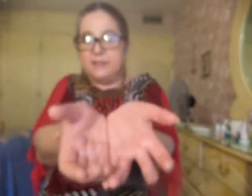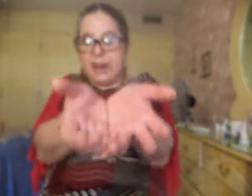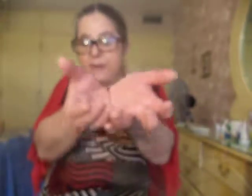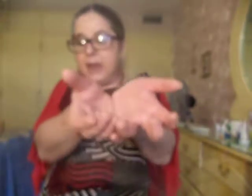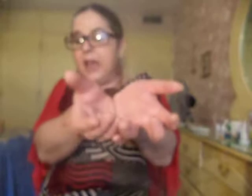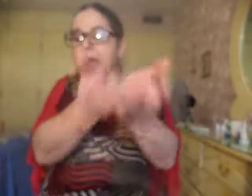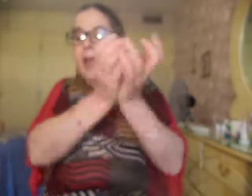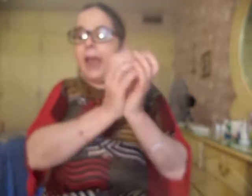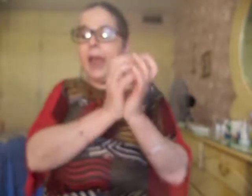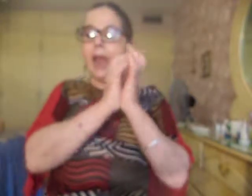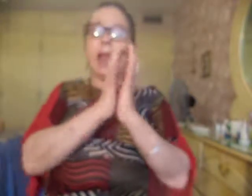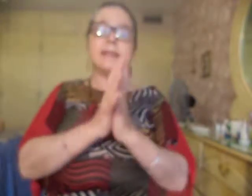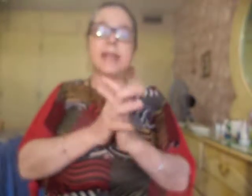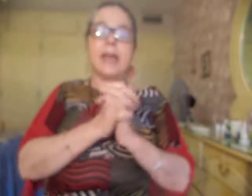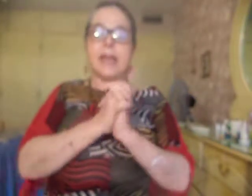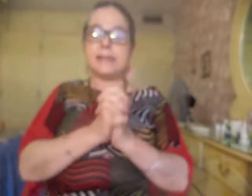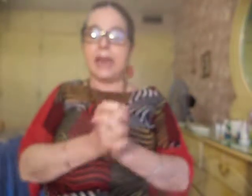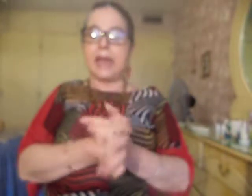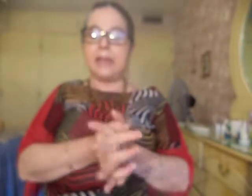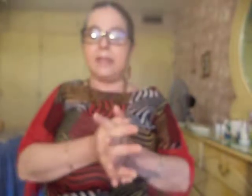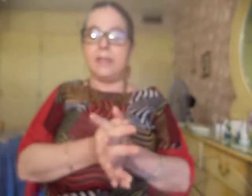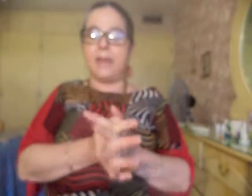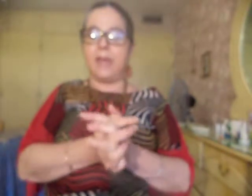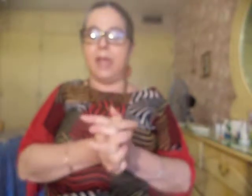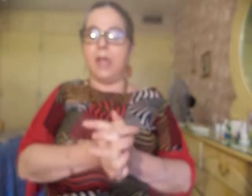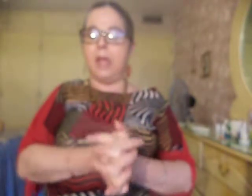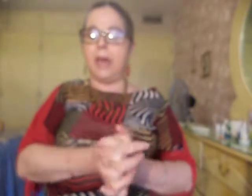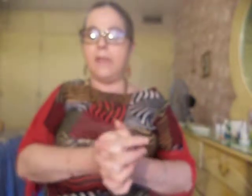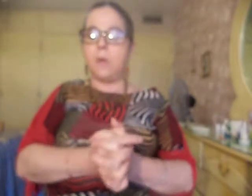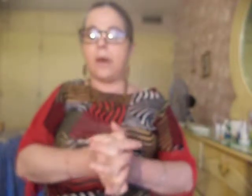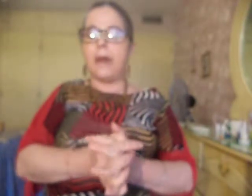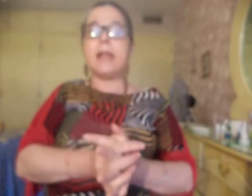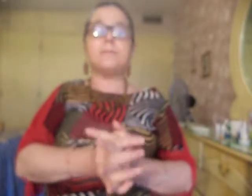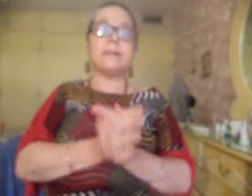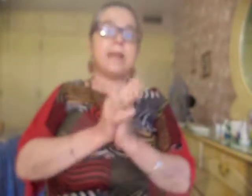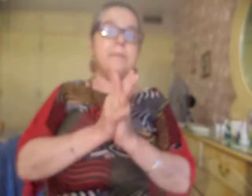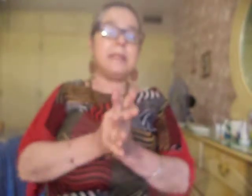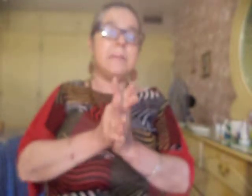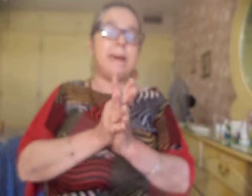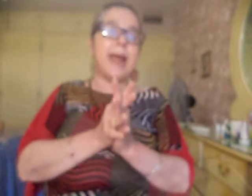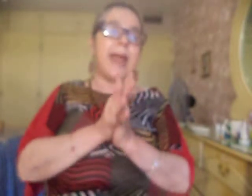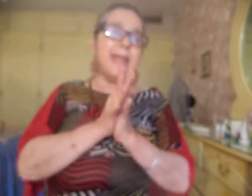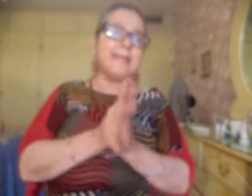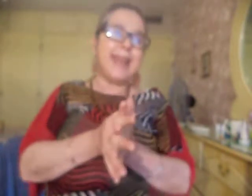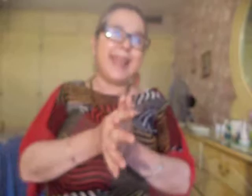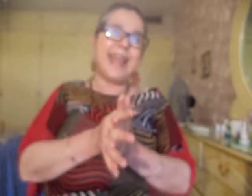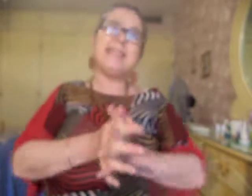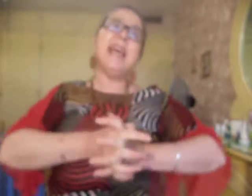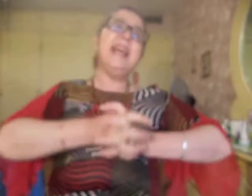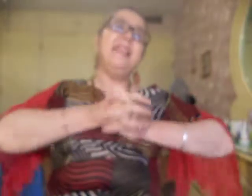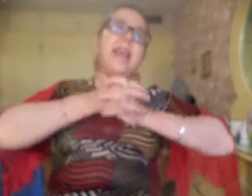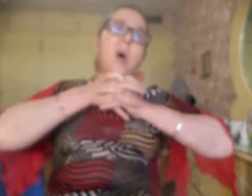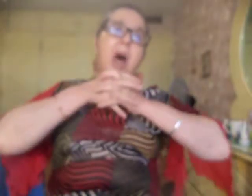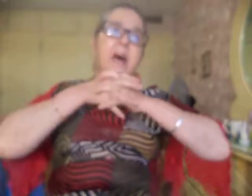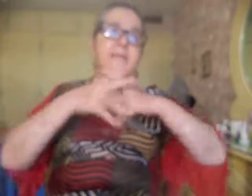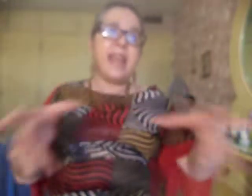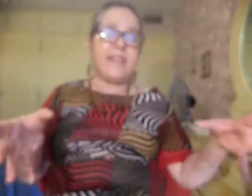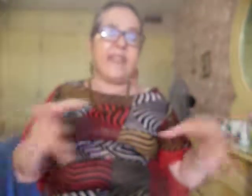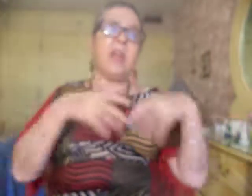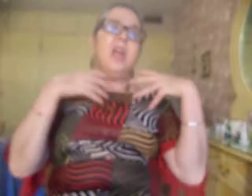¿ah? Esta es la cantidad adecuada, especialmente para ensaladas de hoja verde,